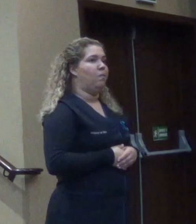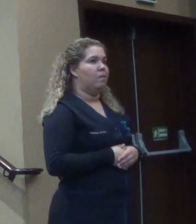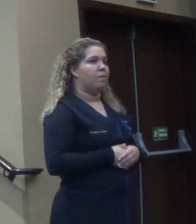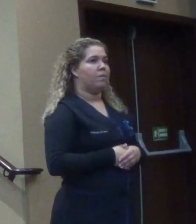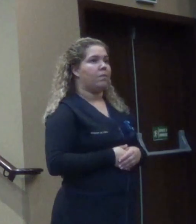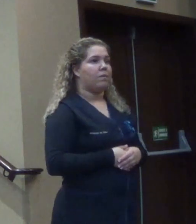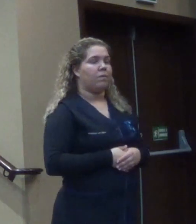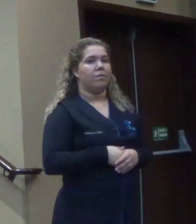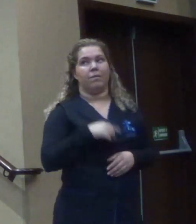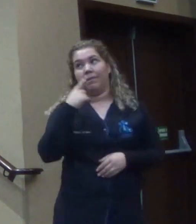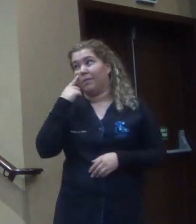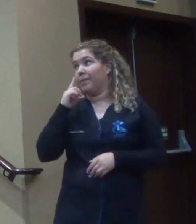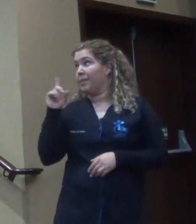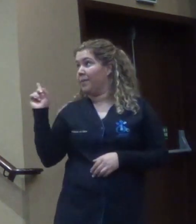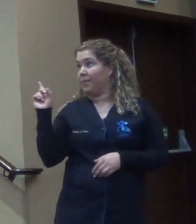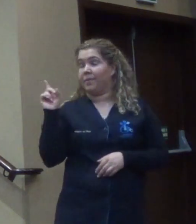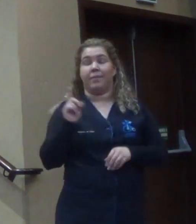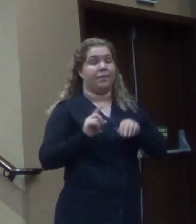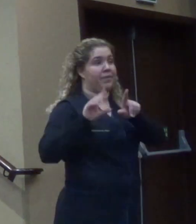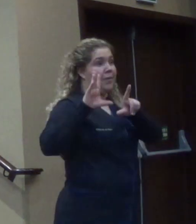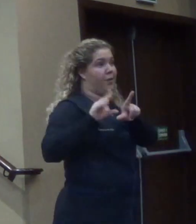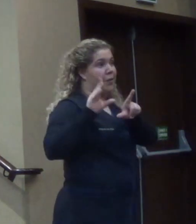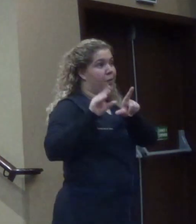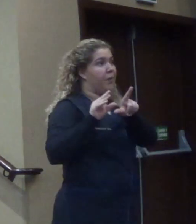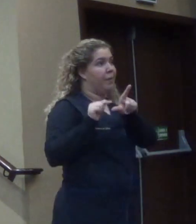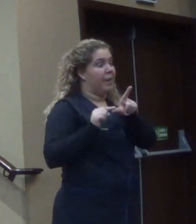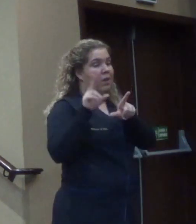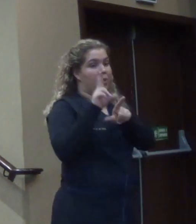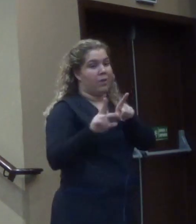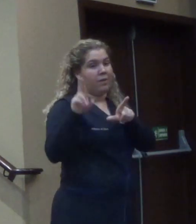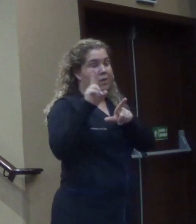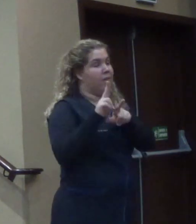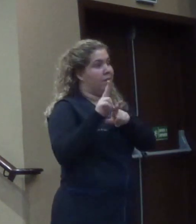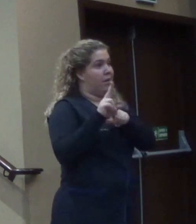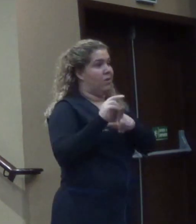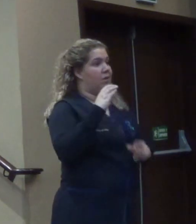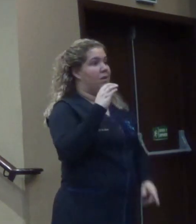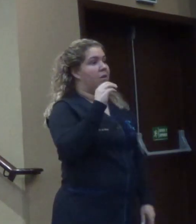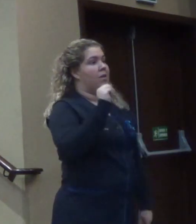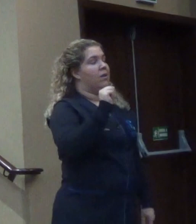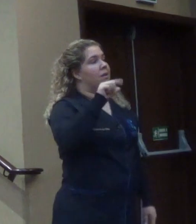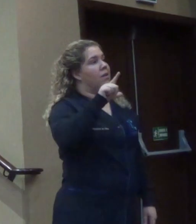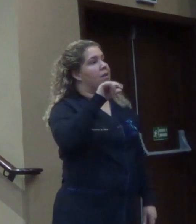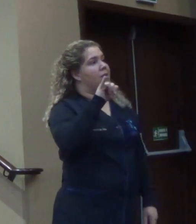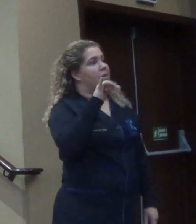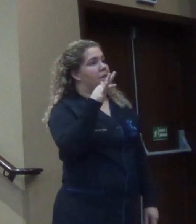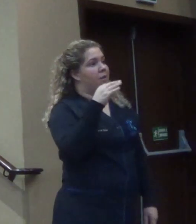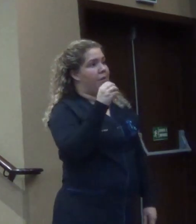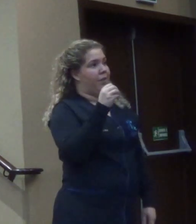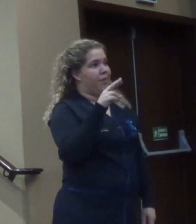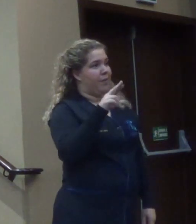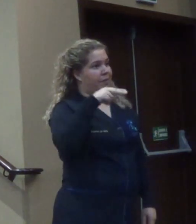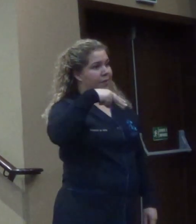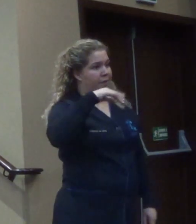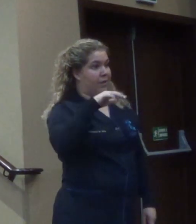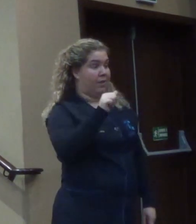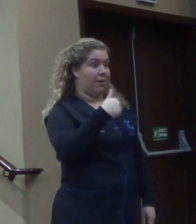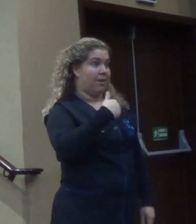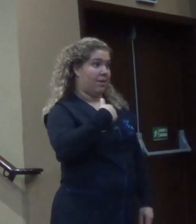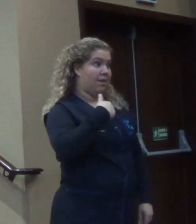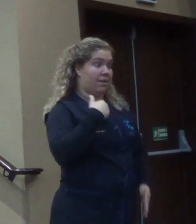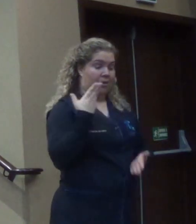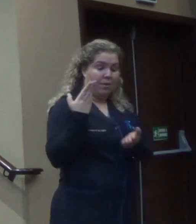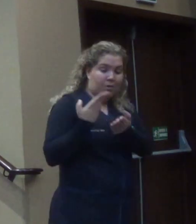Essa é uma fotografia da Universidade de Loma Linda, na Califórnia, onde eu tive o privilégio de estudar, fazer